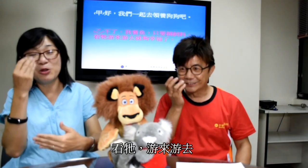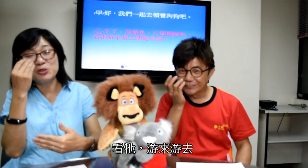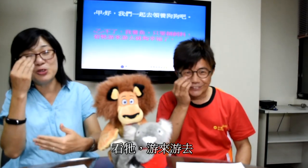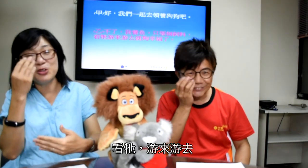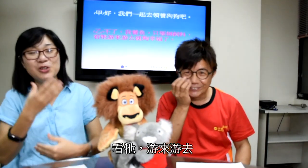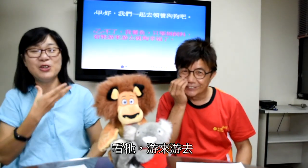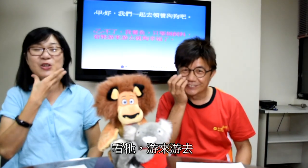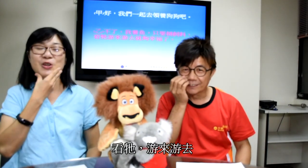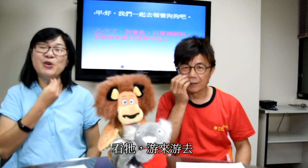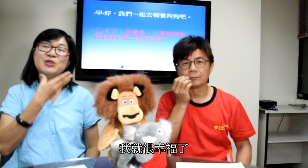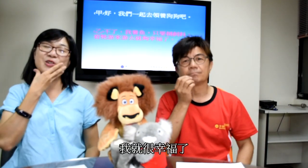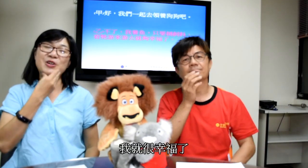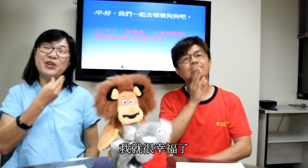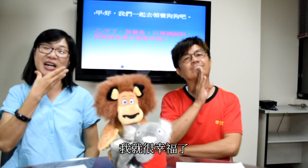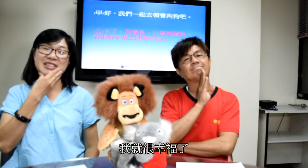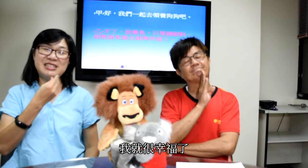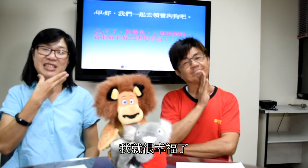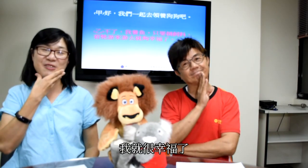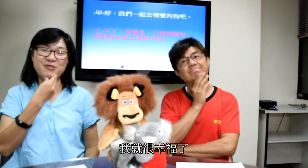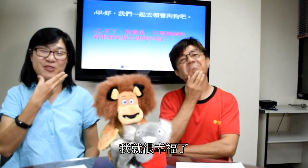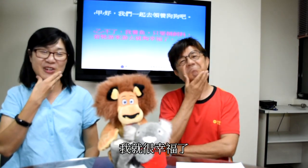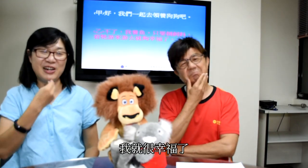去，我就很幸福